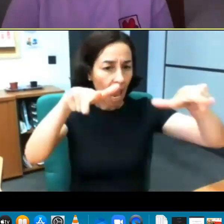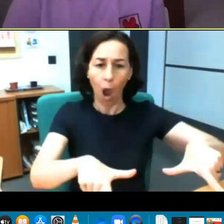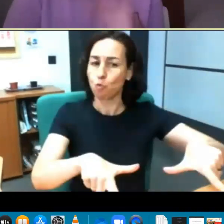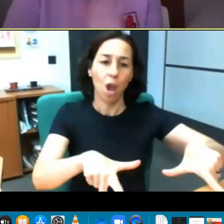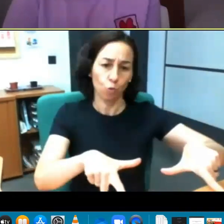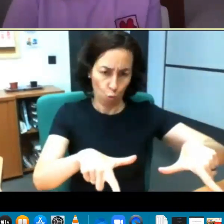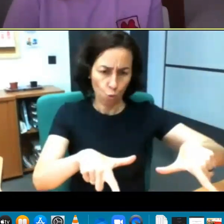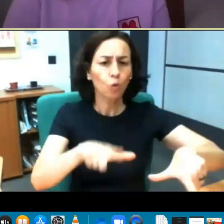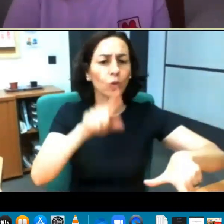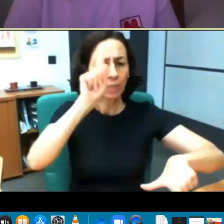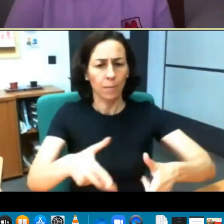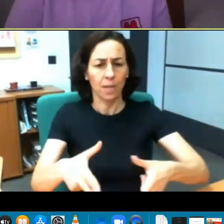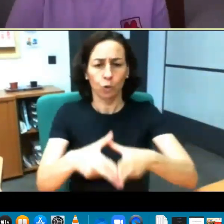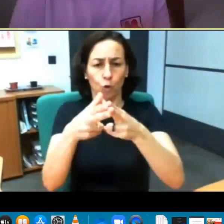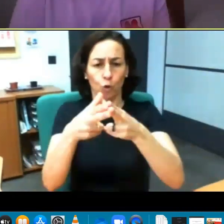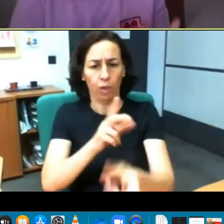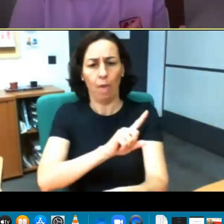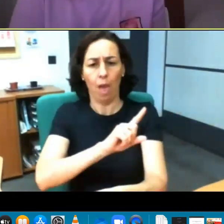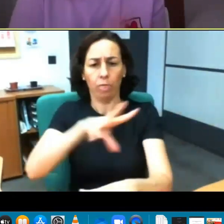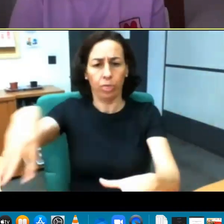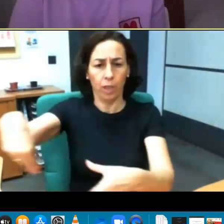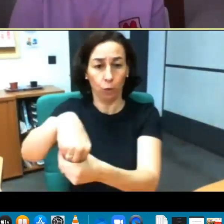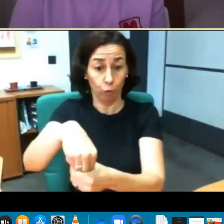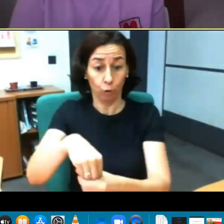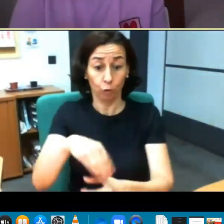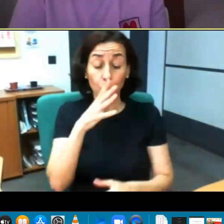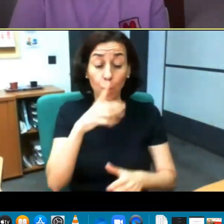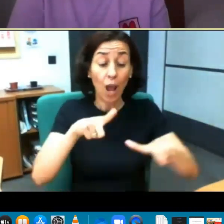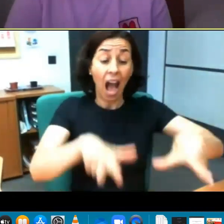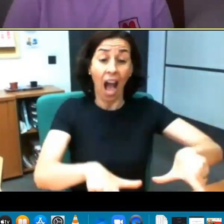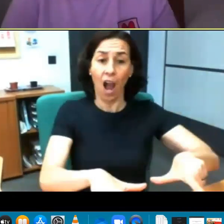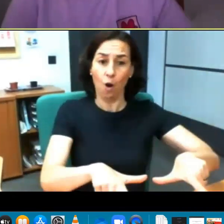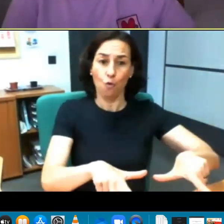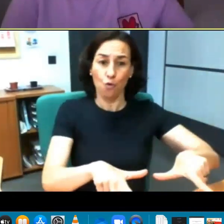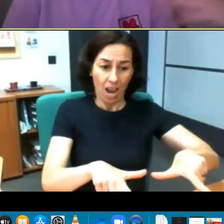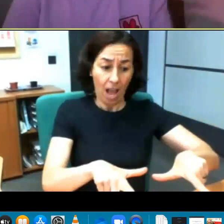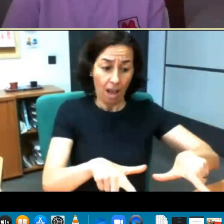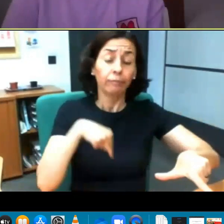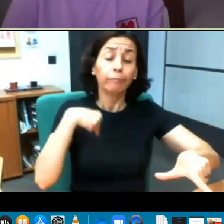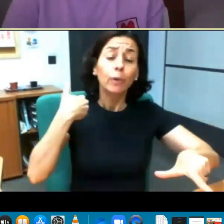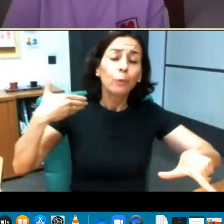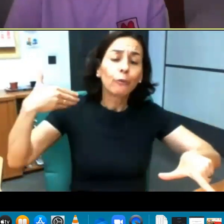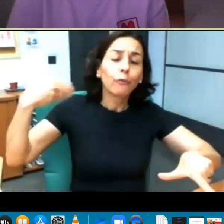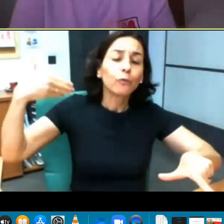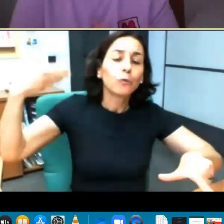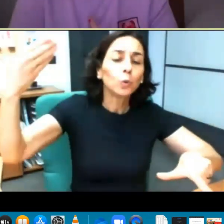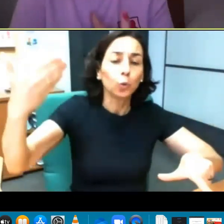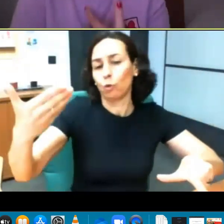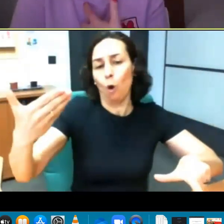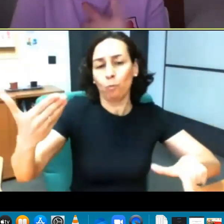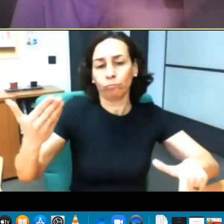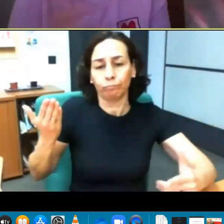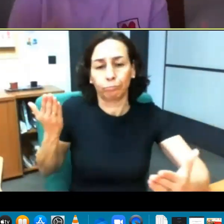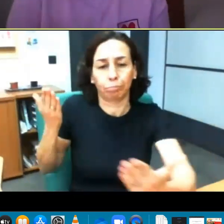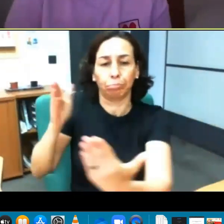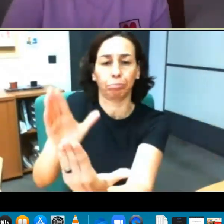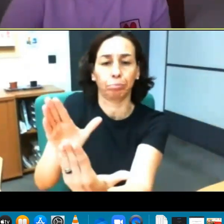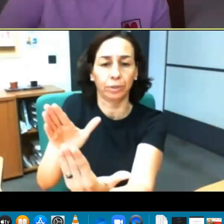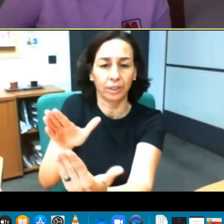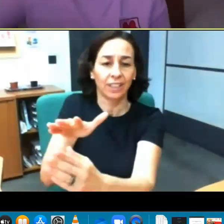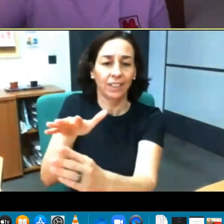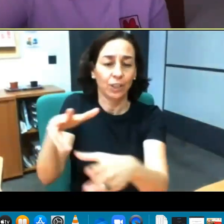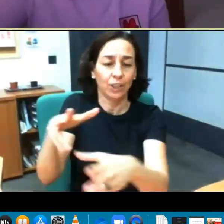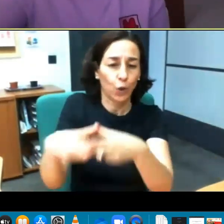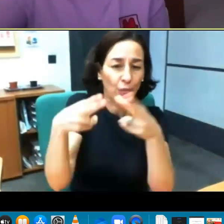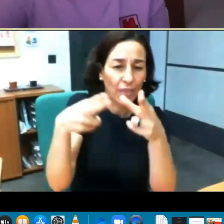un reflejo de lo que será el día de mañana cuando crezcan y cuando se enfrenten a su vida de adultos,